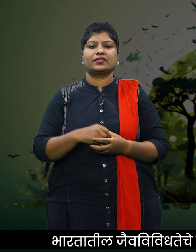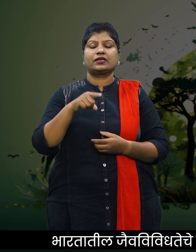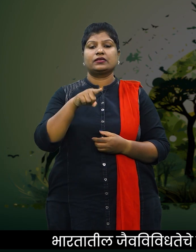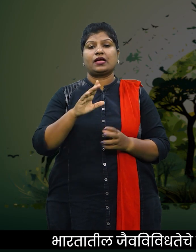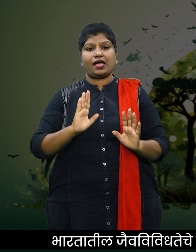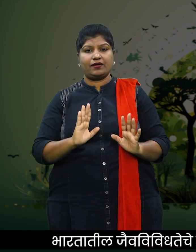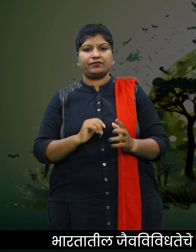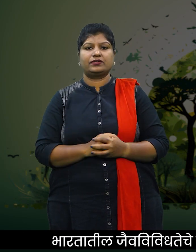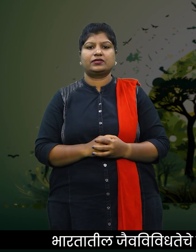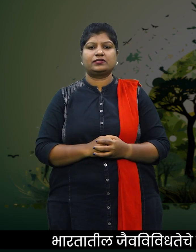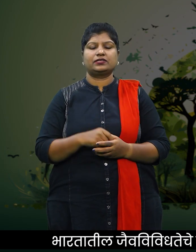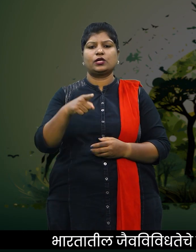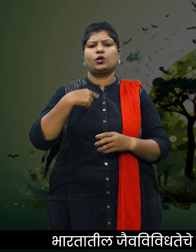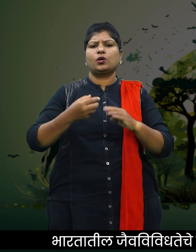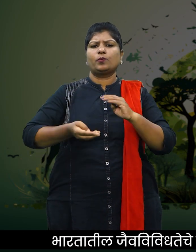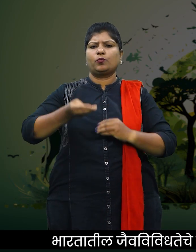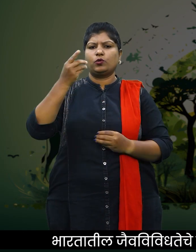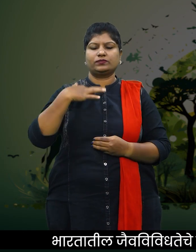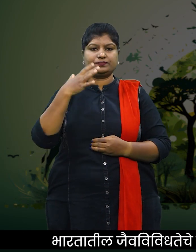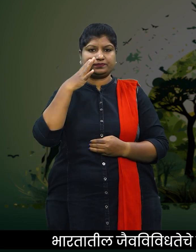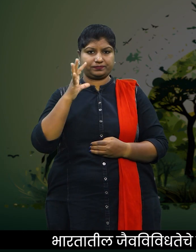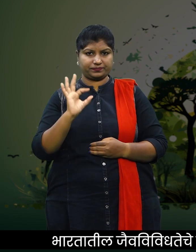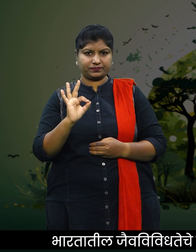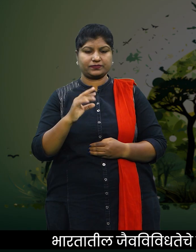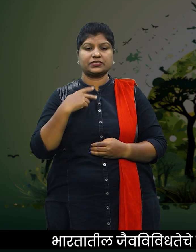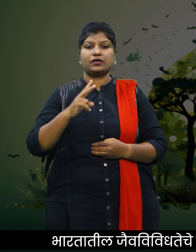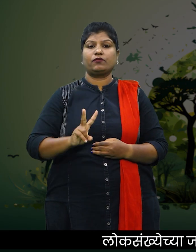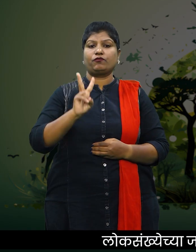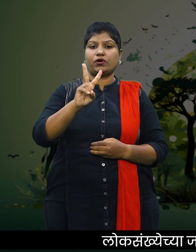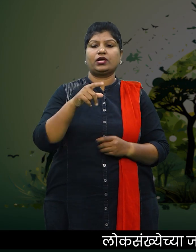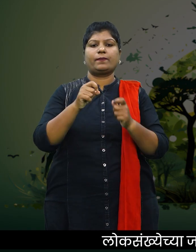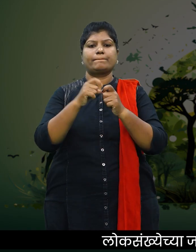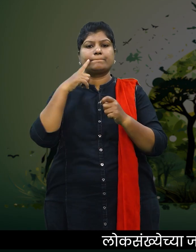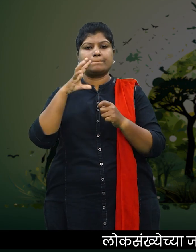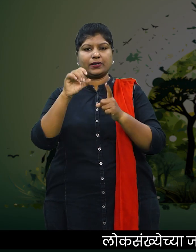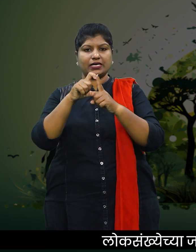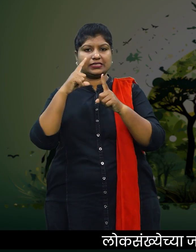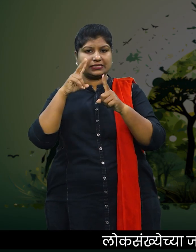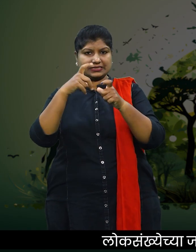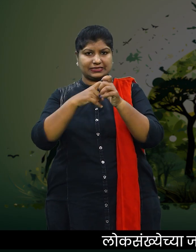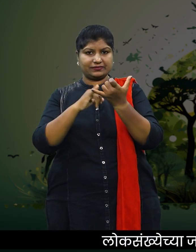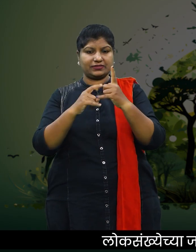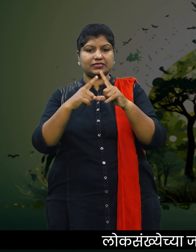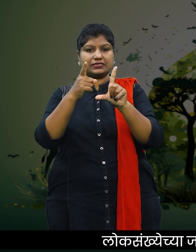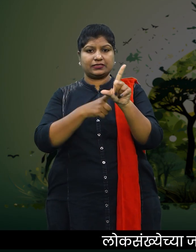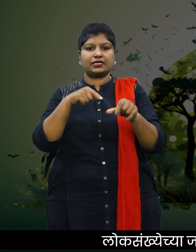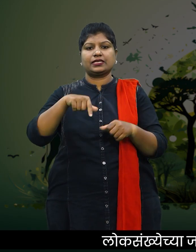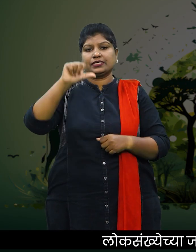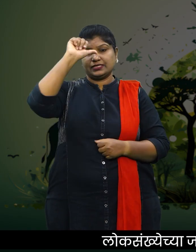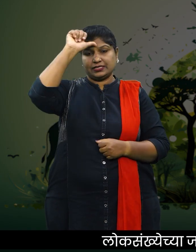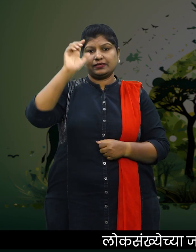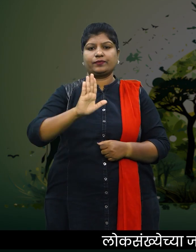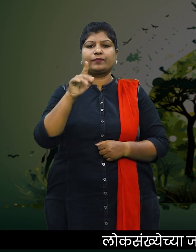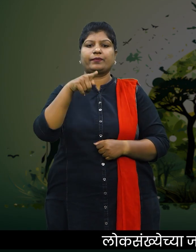भारतातील जैवविविधतेचे कदाचित सर्वात महत्त्वाचे मूल्य म्हणजे ते मोठ्या लोकसंख्येच्या जगण्याच्या मूलभूत गरजा पूर्ण